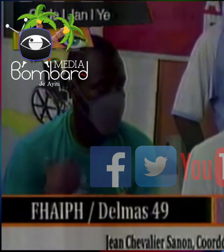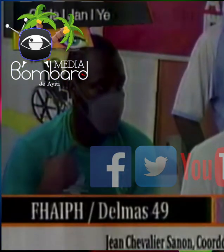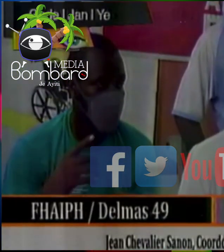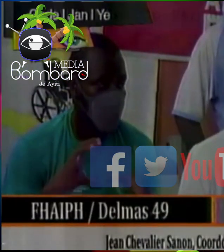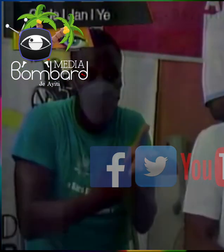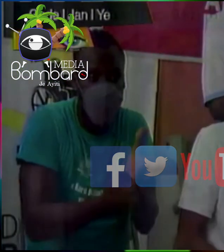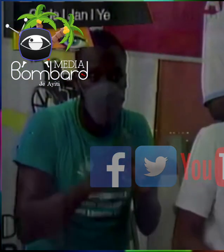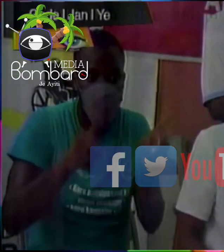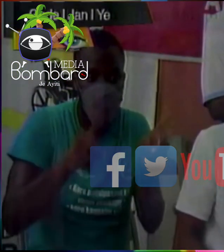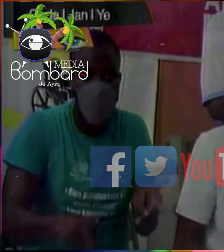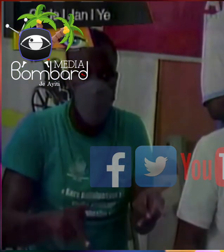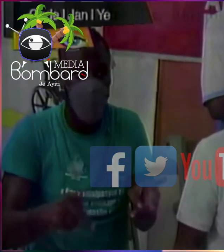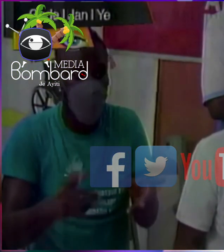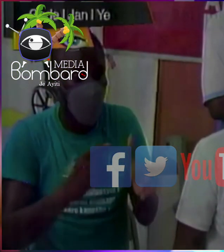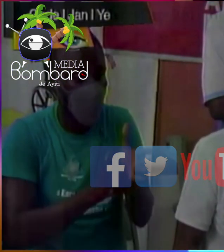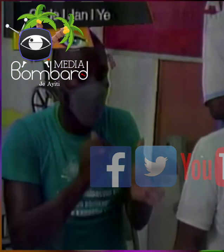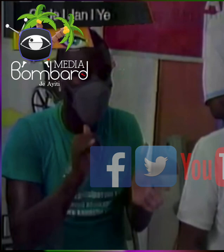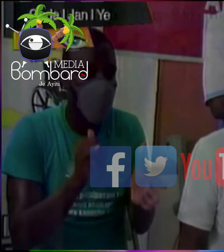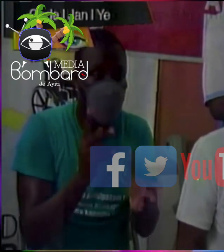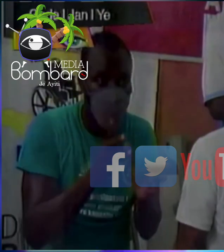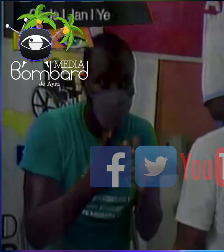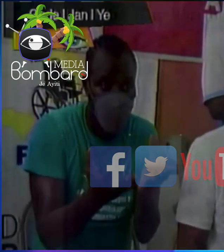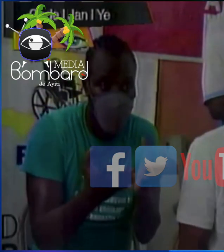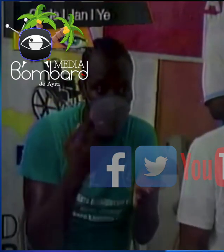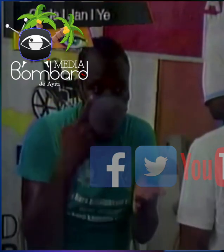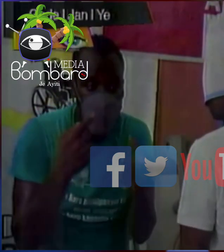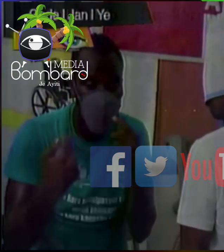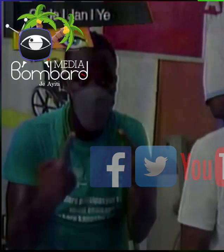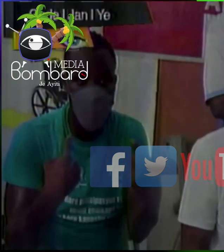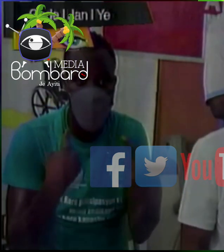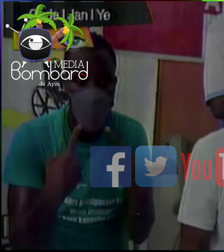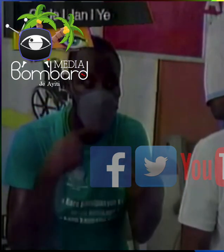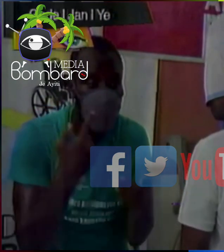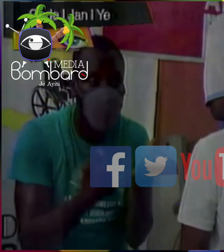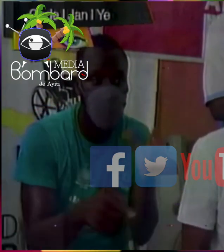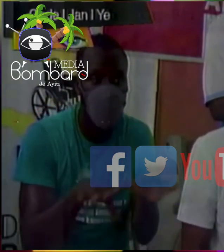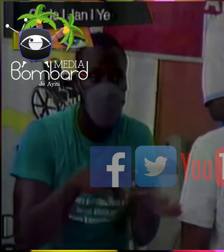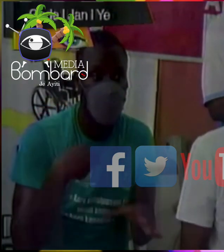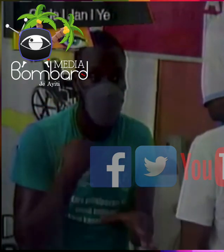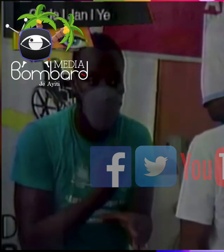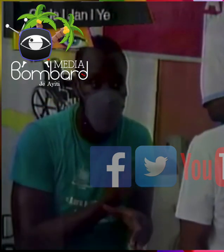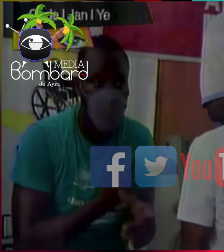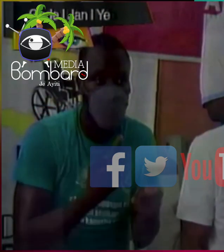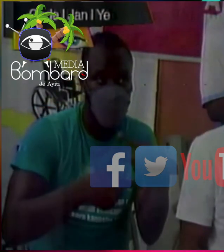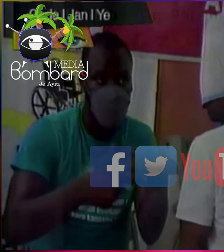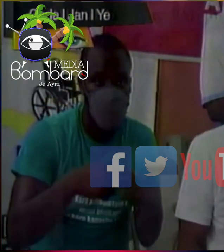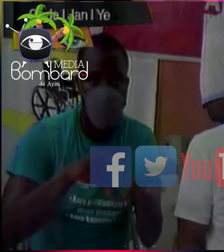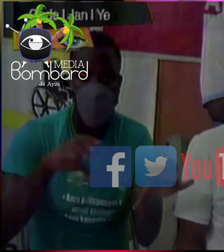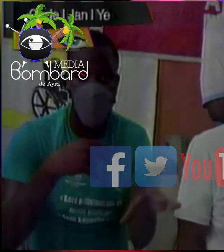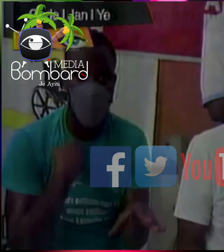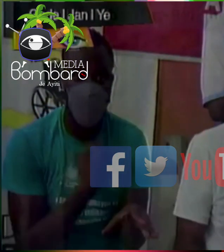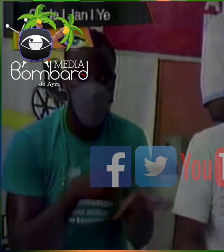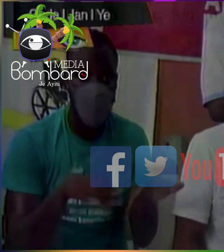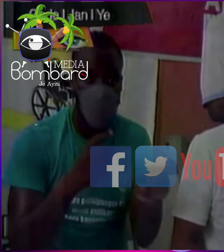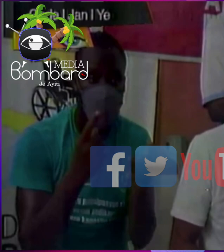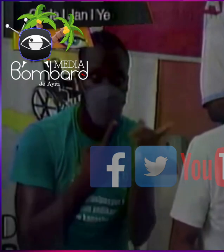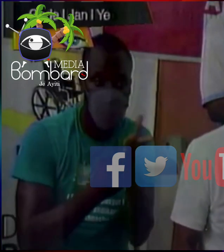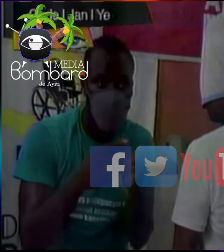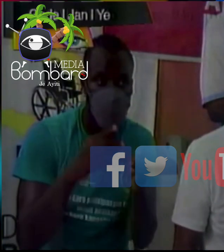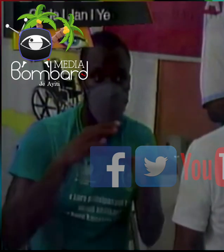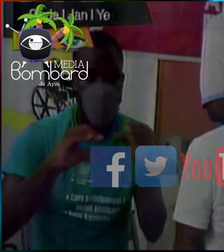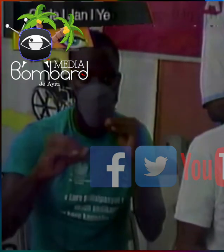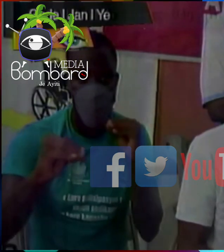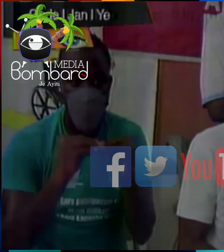les nous étaient dans l'espace côté logé là, qui est dans Delma 103, école communale là. Mon cher, crois-moi, en termes de droit à la